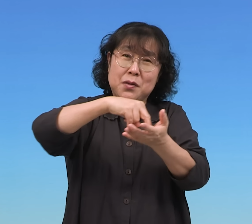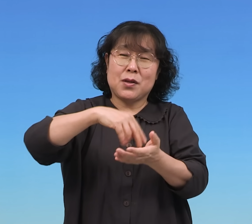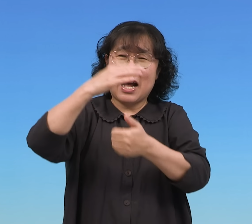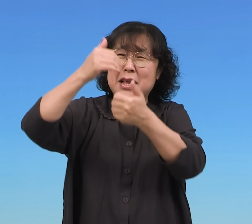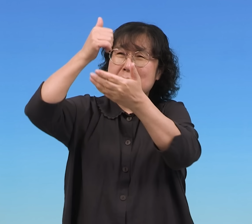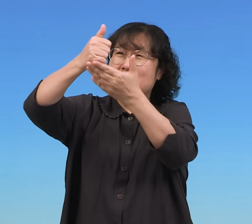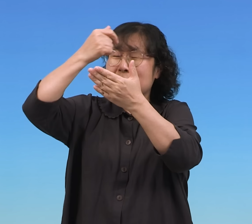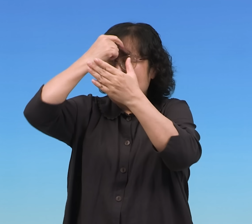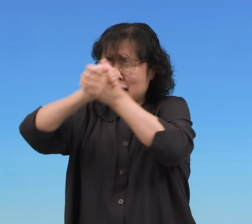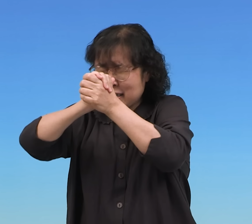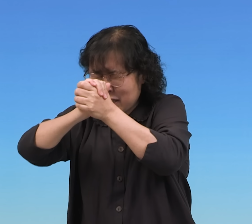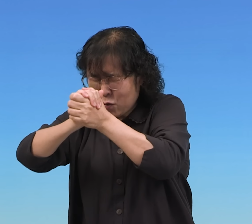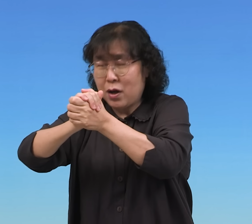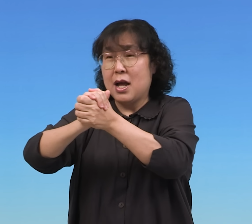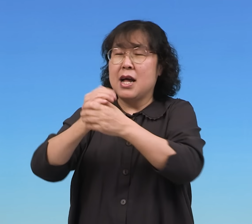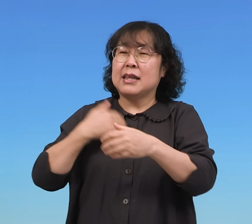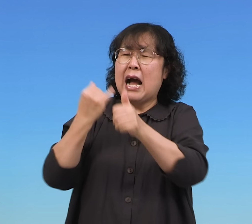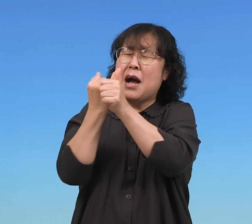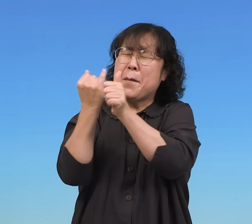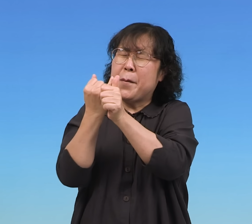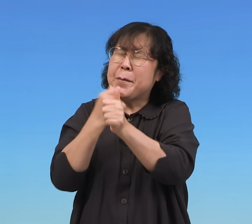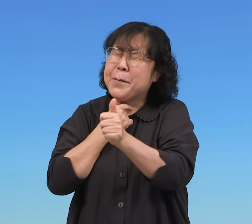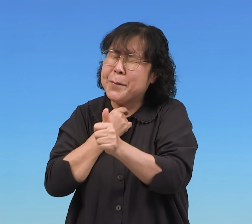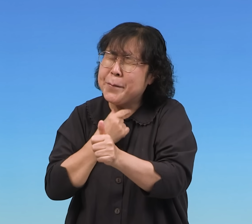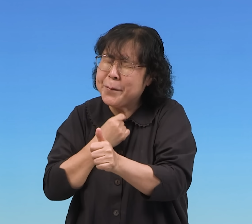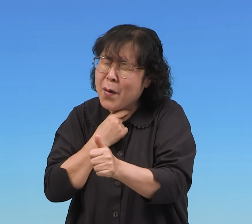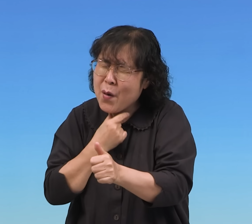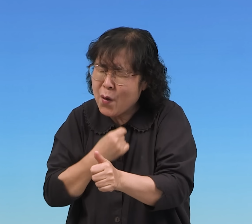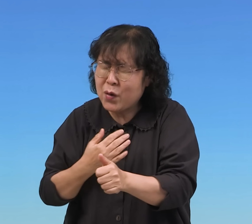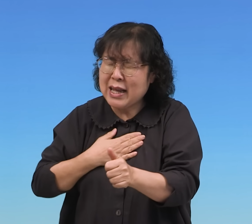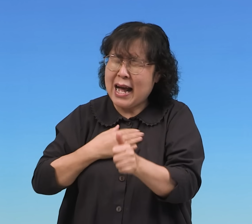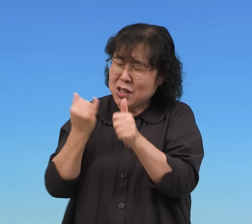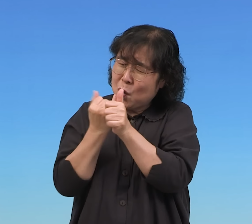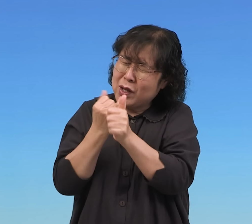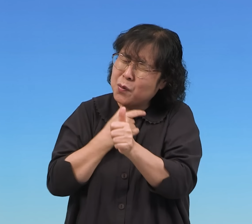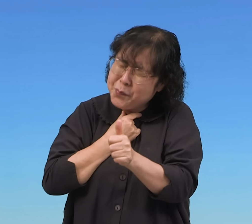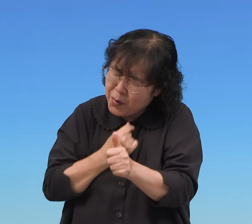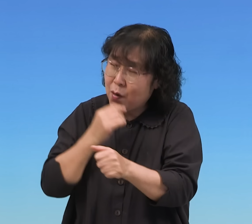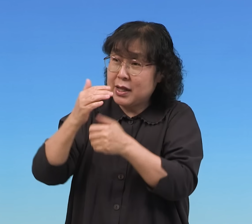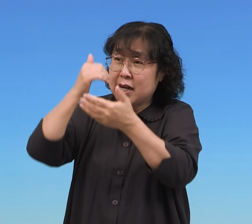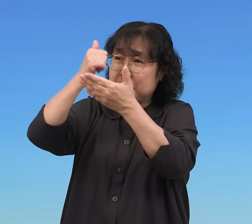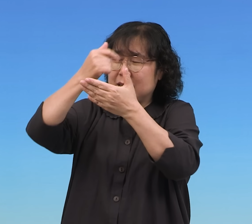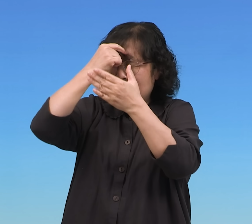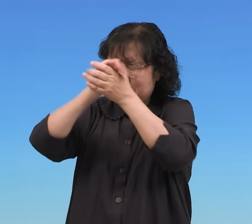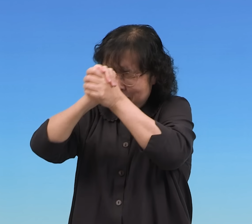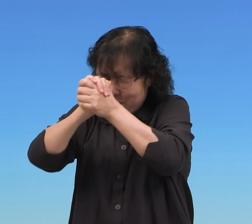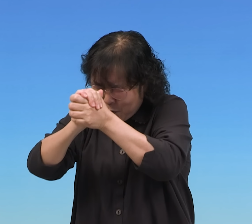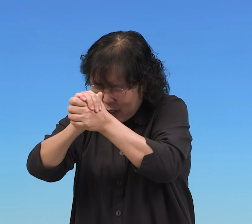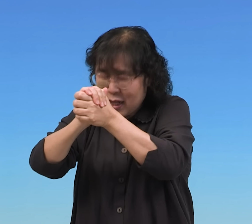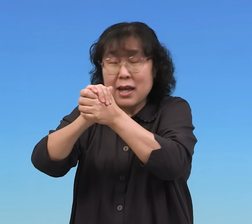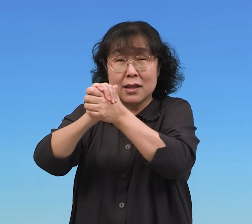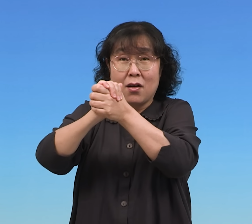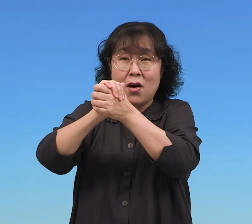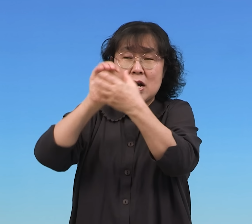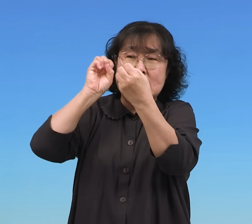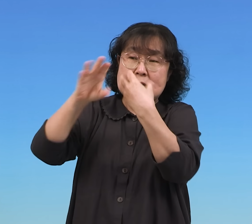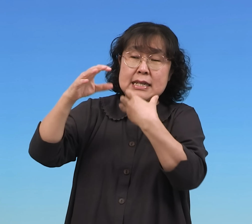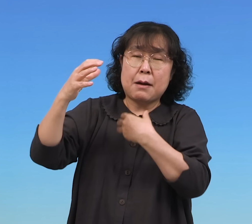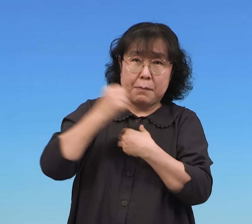좀 보내주세요 기도를 이렇게 하나님께 매달리면서 장가 가고 싶습니다 하나님, 그렇게 매달렸더니 기도가